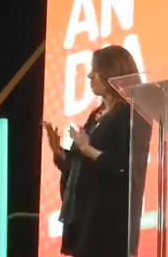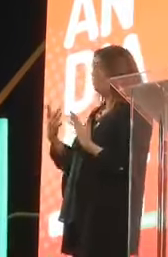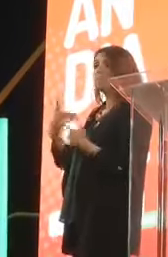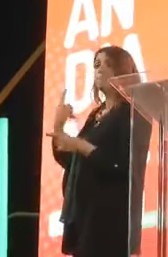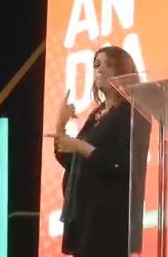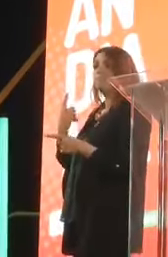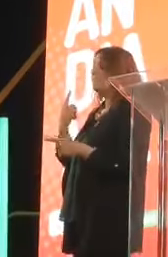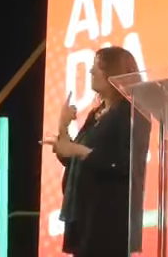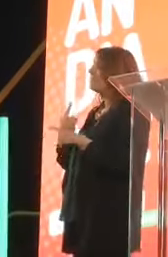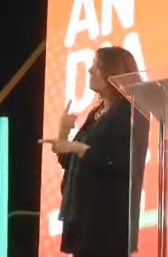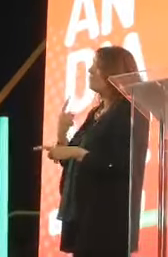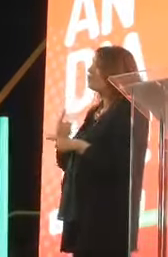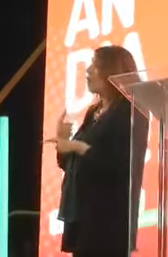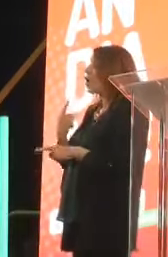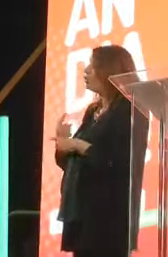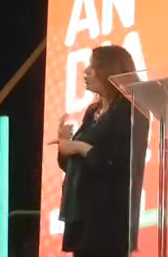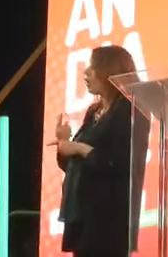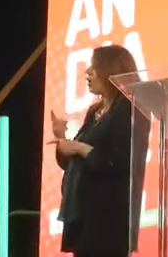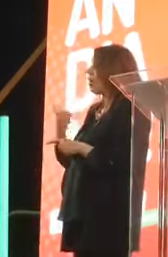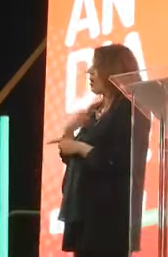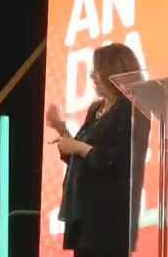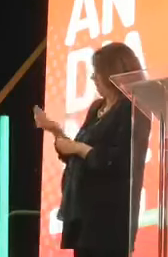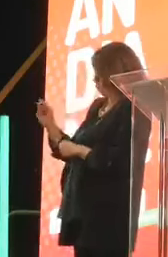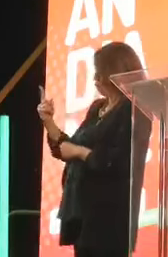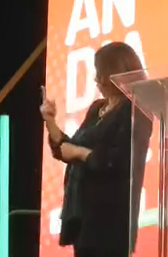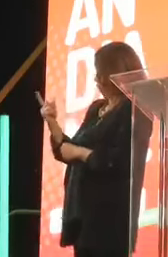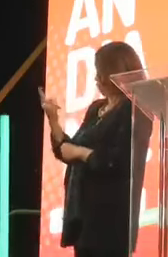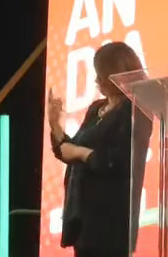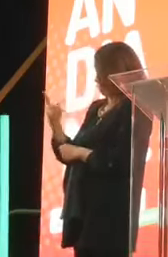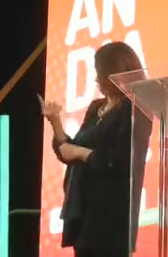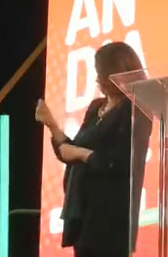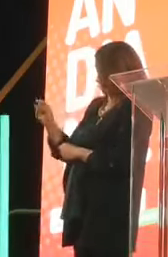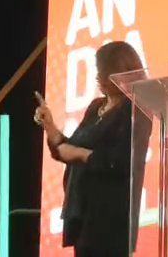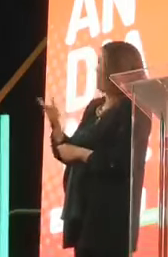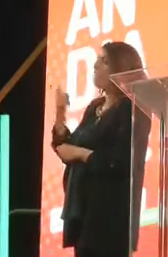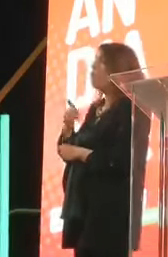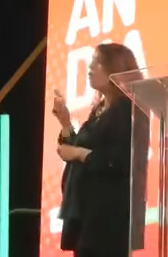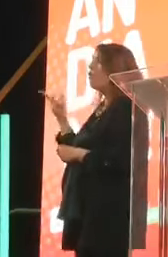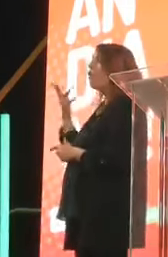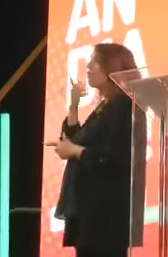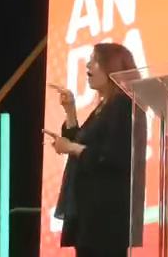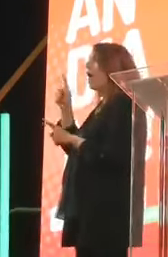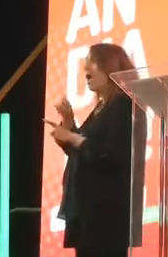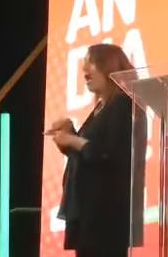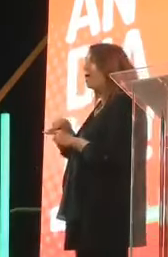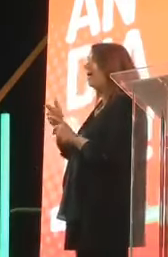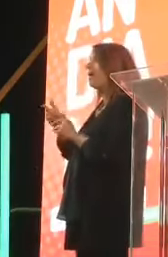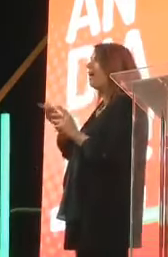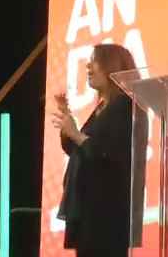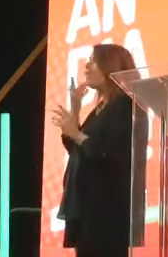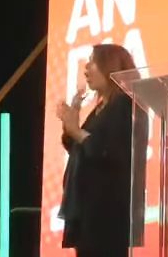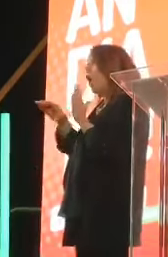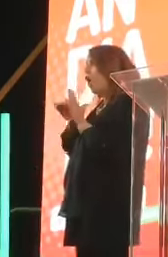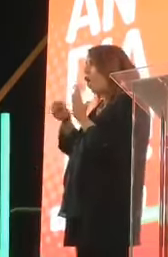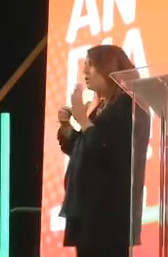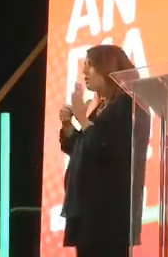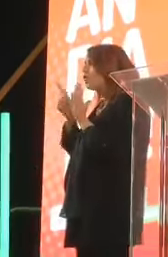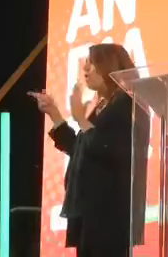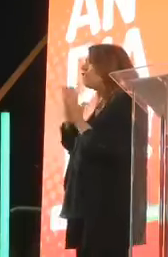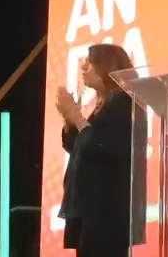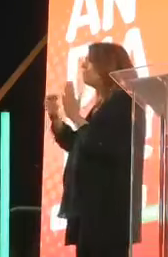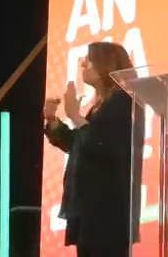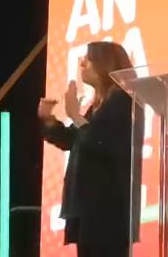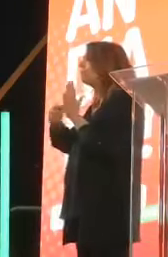Bisogna che aggiunga una cosa però, perché stanno anche cercando di smantellare la Costituzione, la